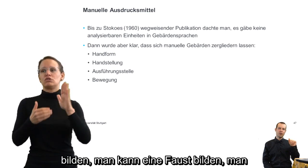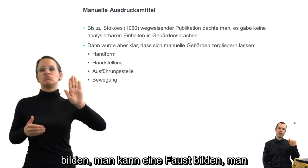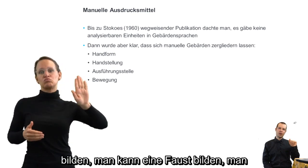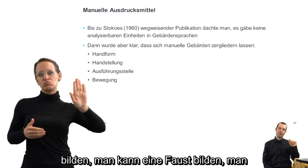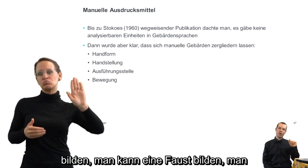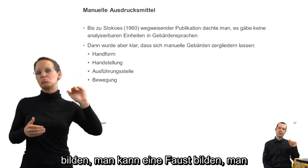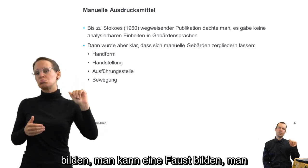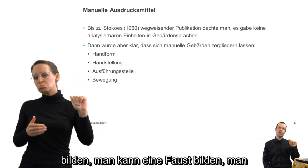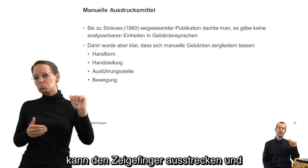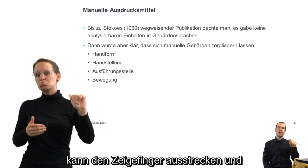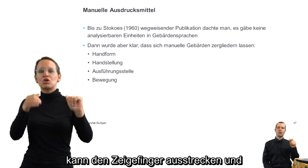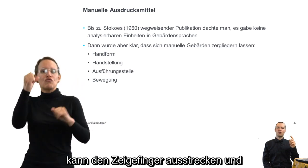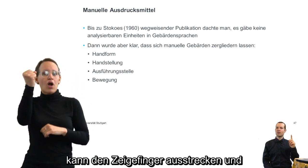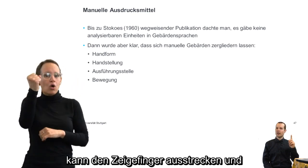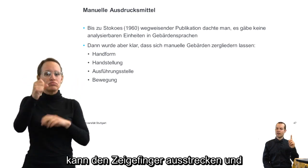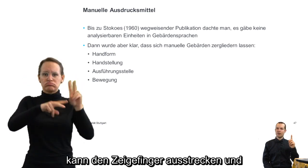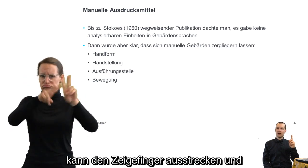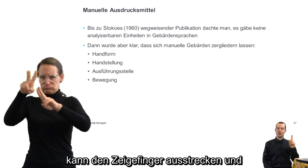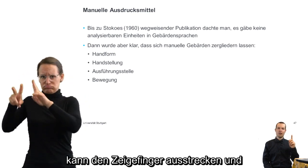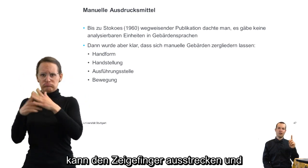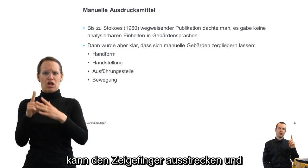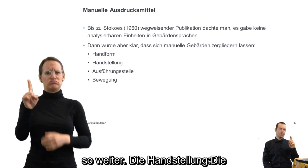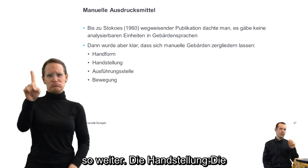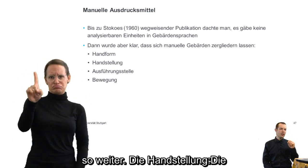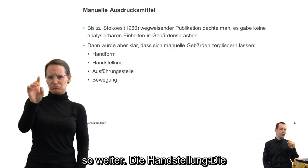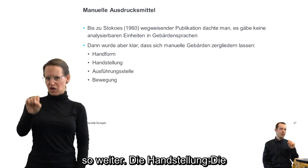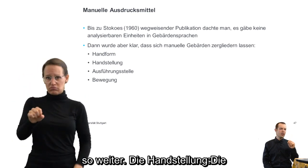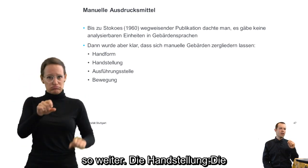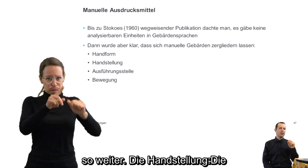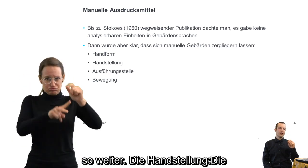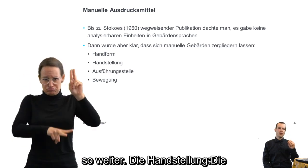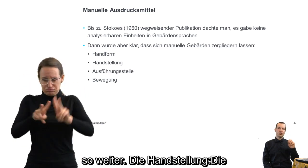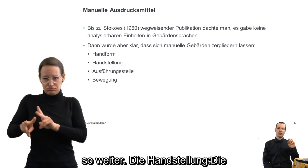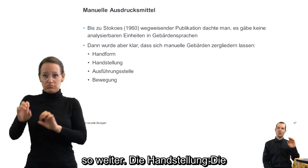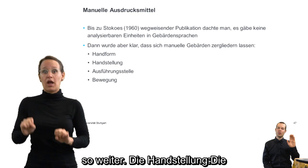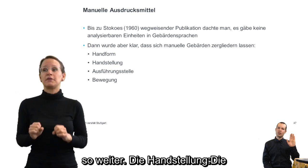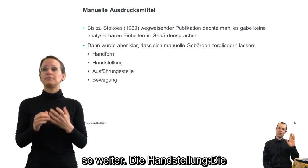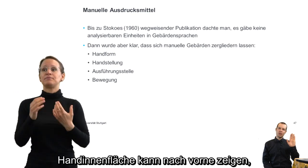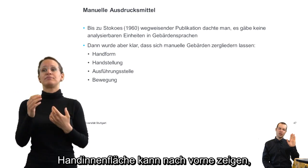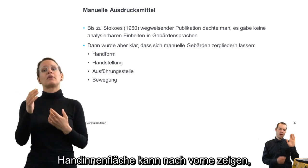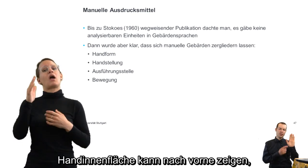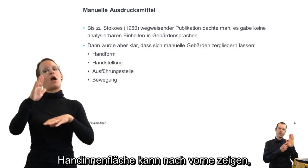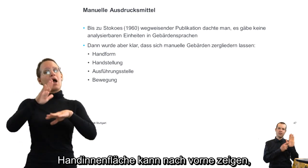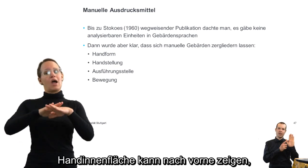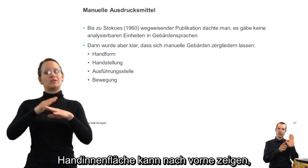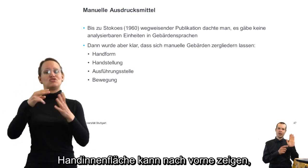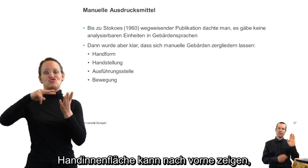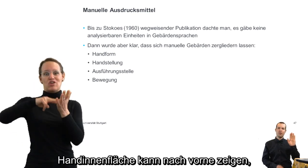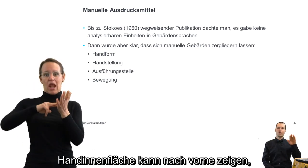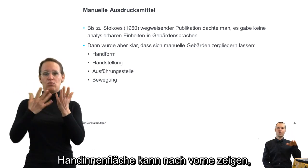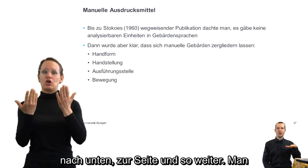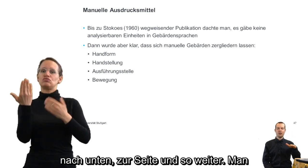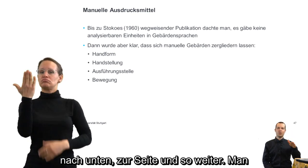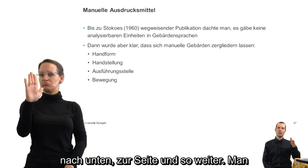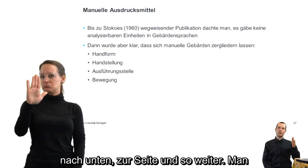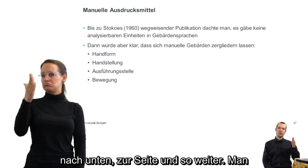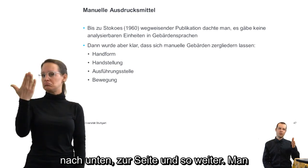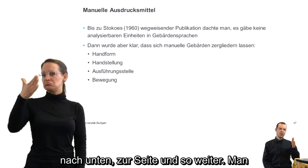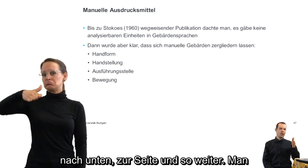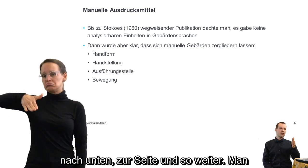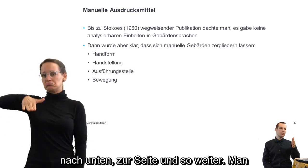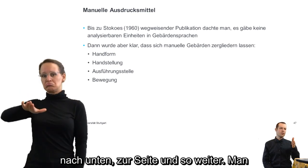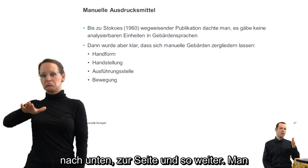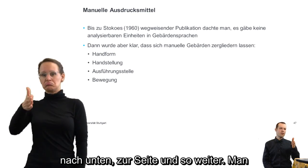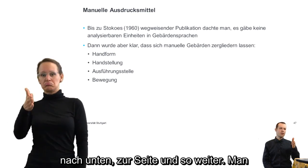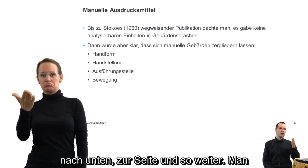Hand bilden, wir können eine Faust bilden, wir den Zeigefinger ausstrecken und so weiter. Die Handstellung, die Handinnenfläche kann nach vorne zeigen, nach unten,